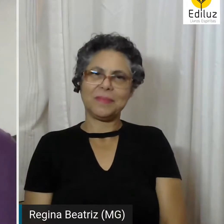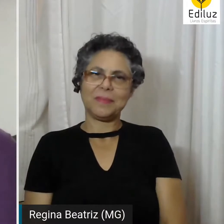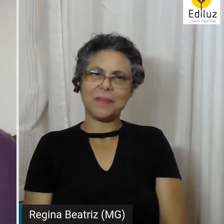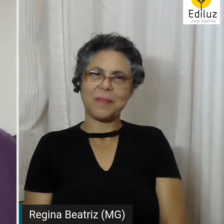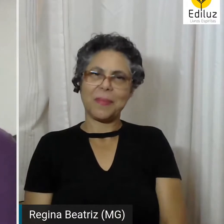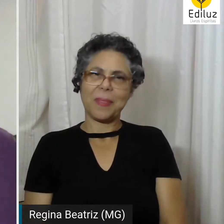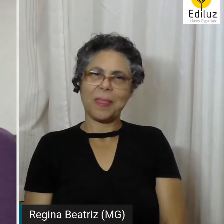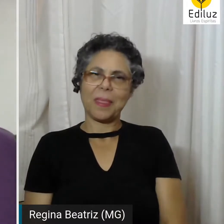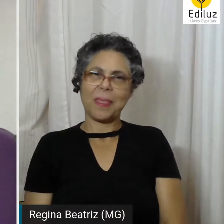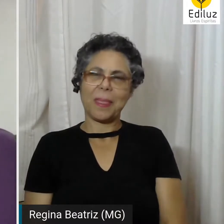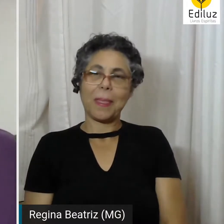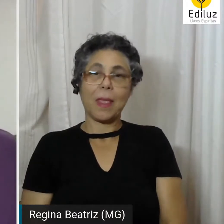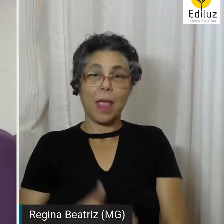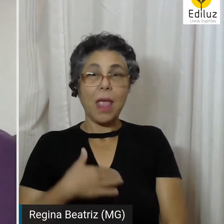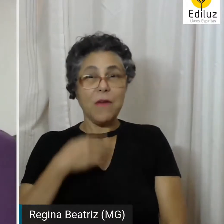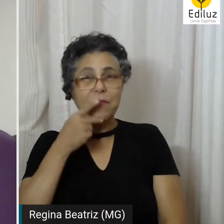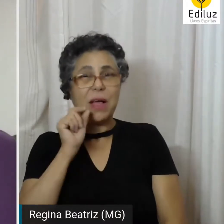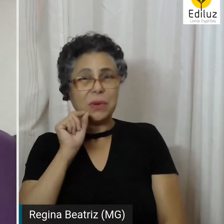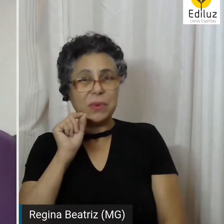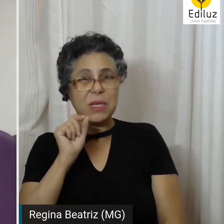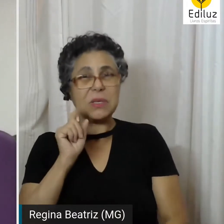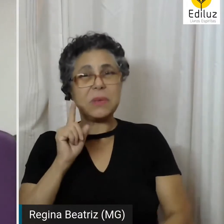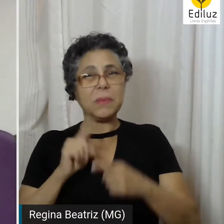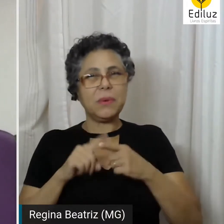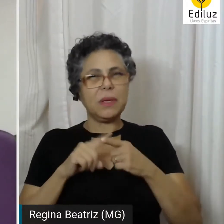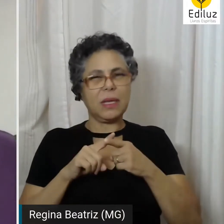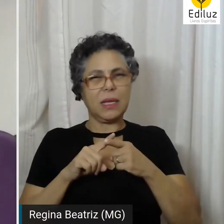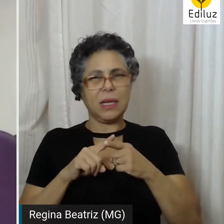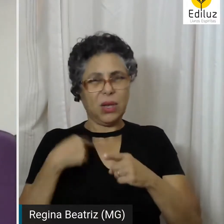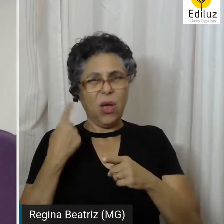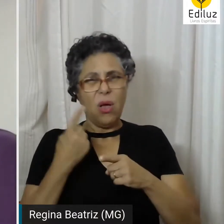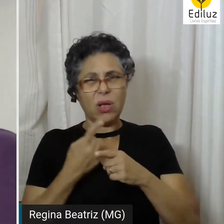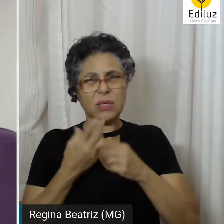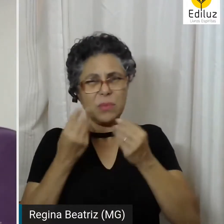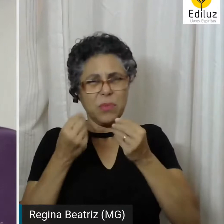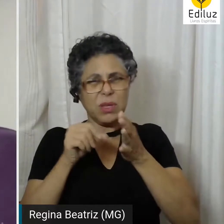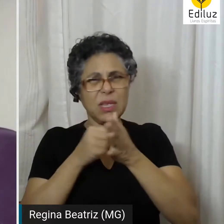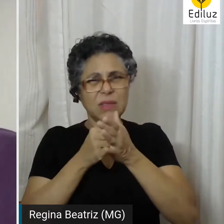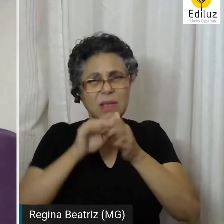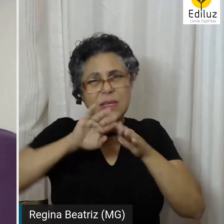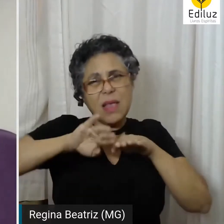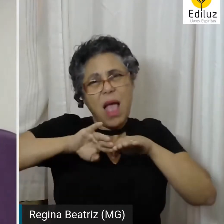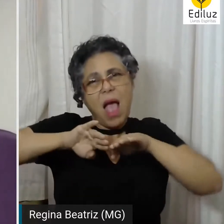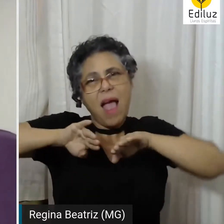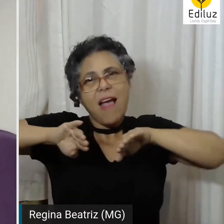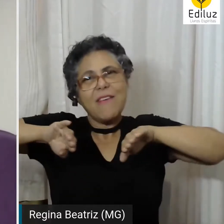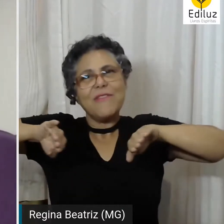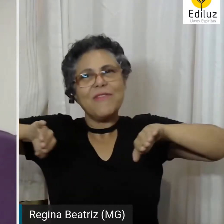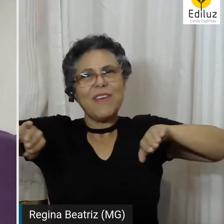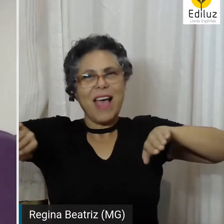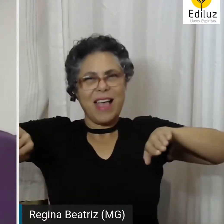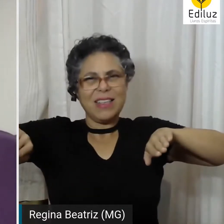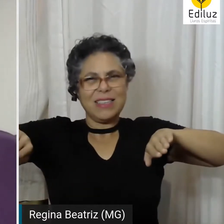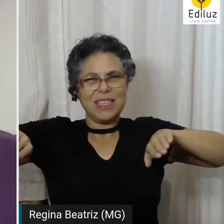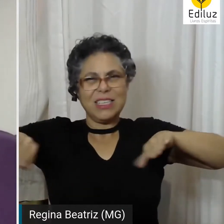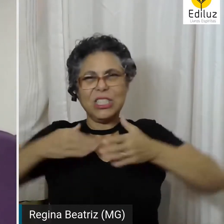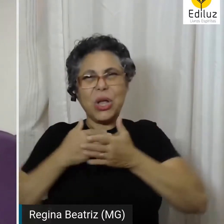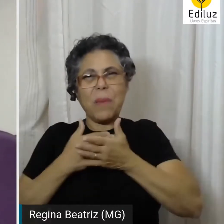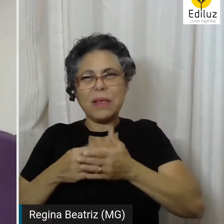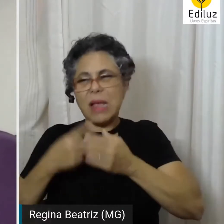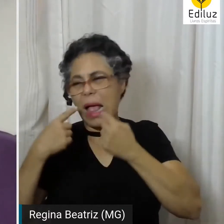Eu digo que é determinante porque muitas vezes nos afastamos em direção ao lamento, em direção